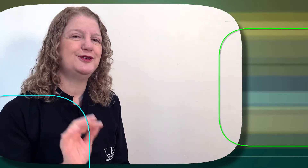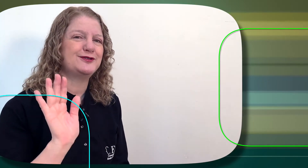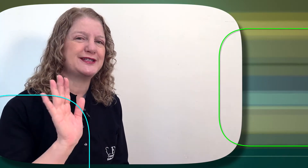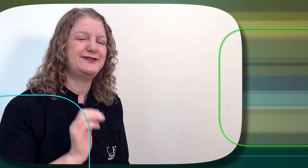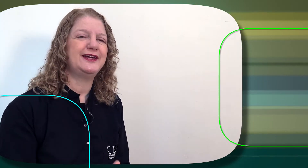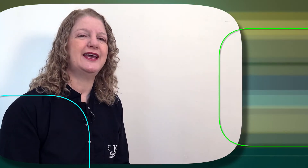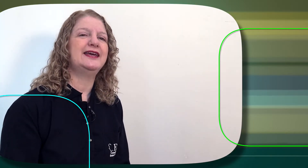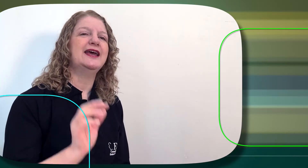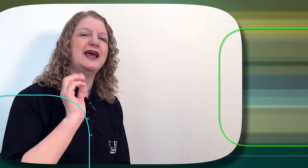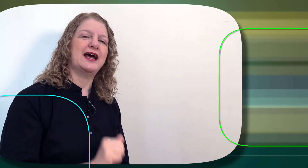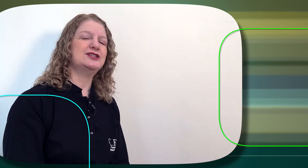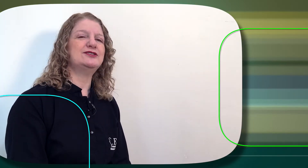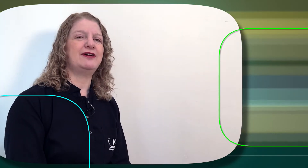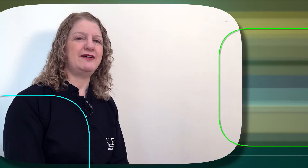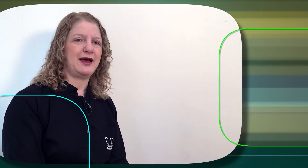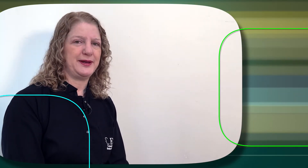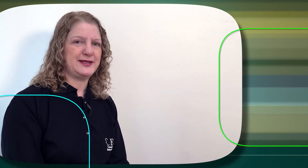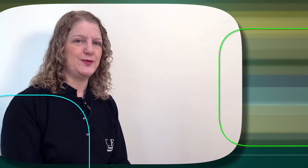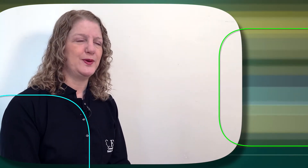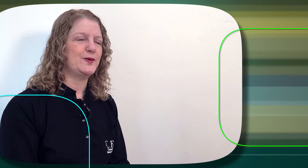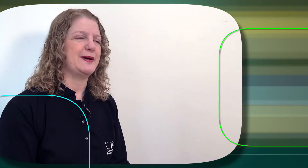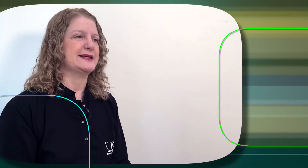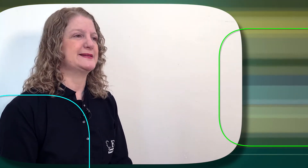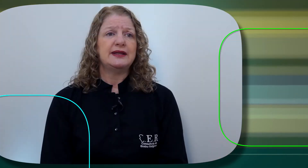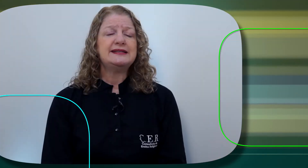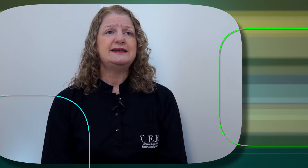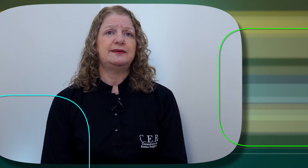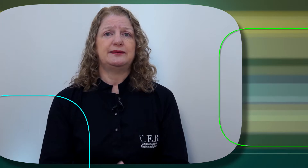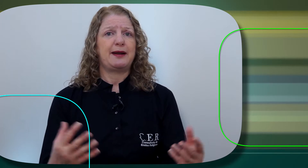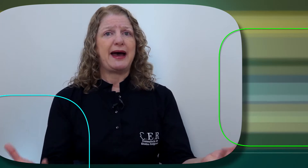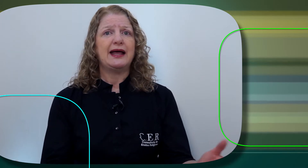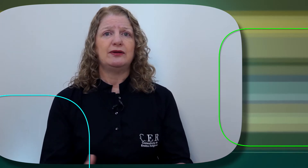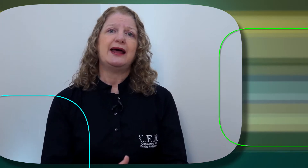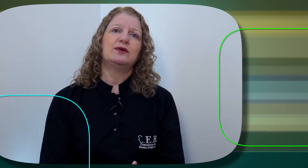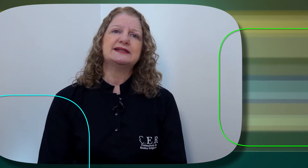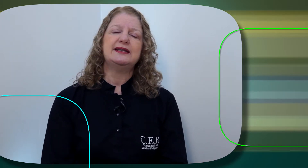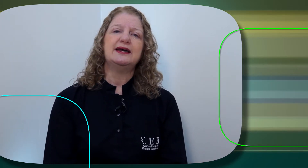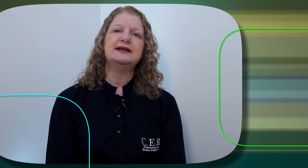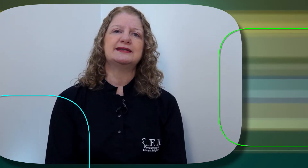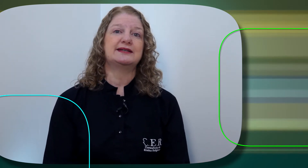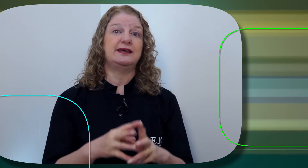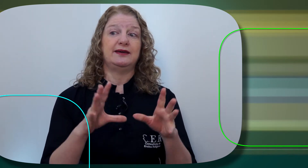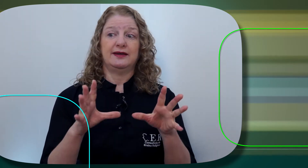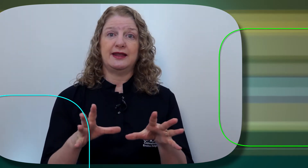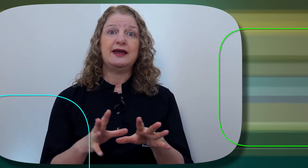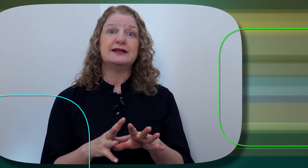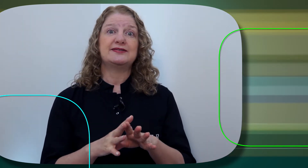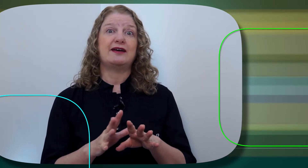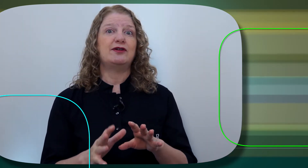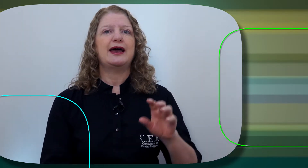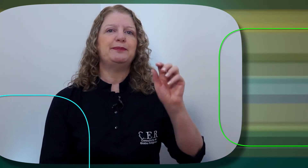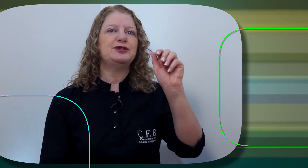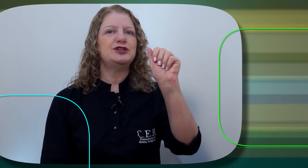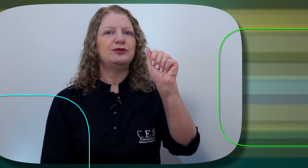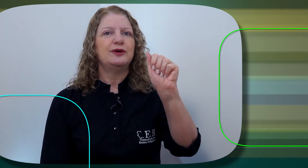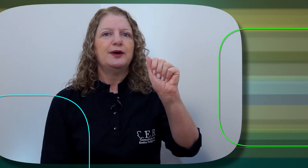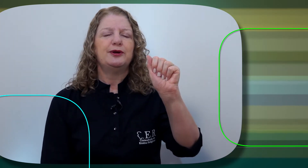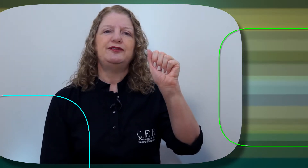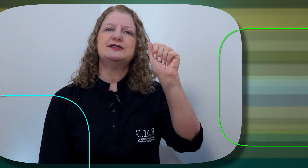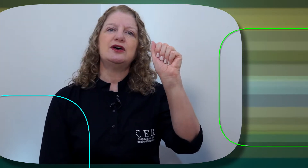vocês fiquem aí, a gente vai aprender um pouco mais. Nesse trabalho lá com as crianças, que elas ficavam lá repetindo, professor,